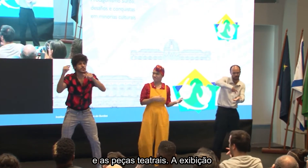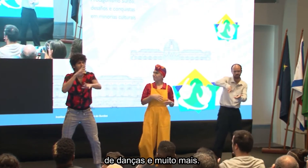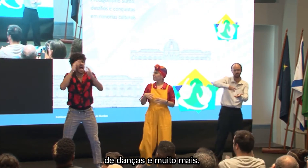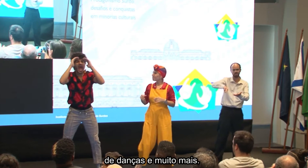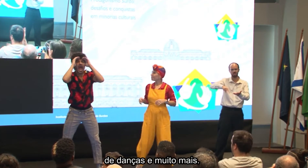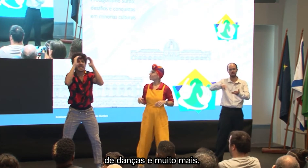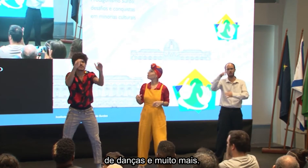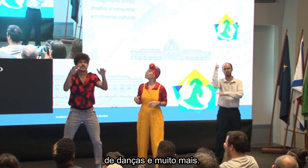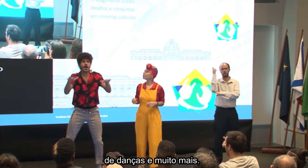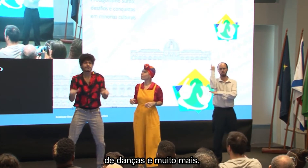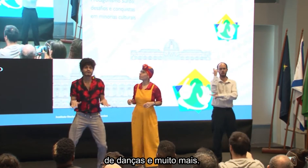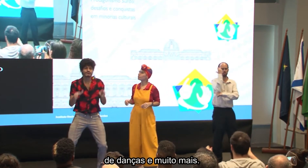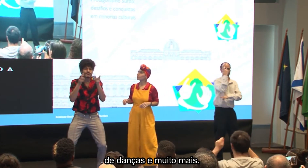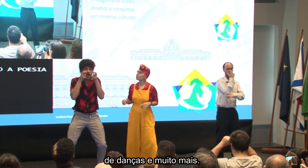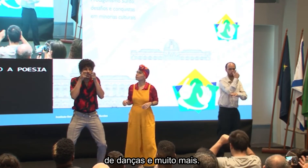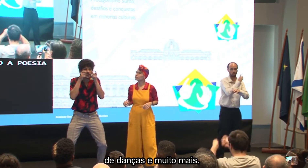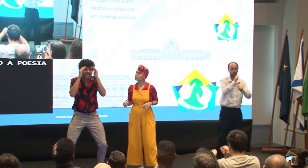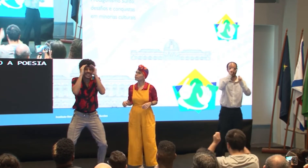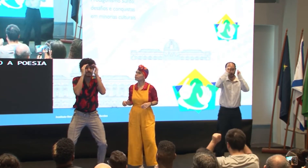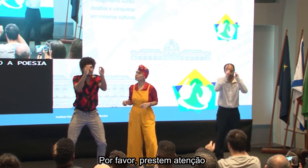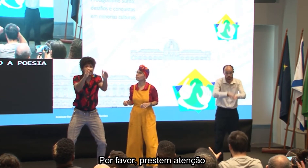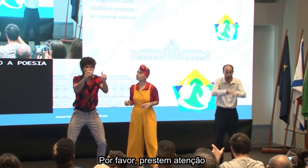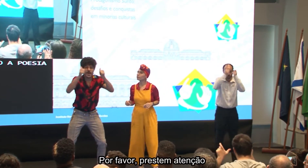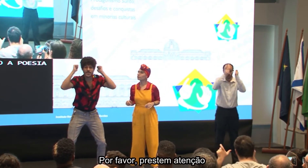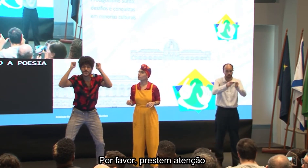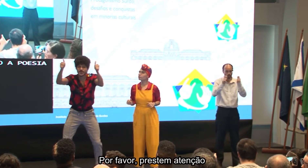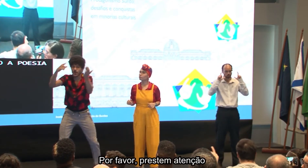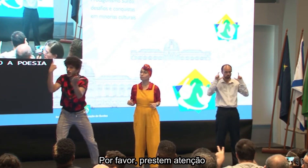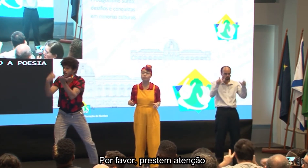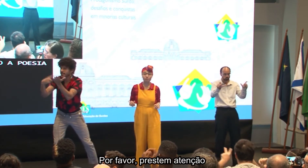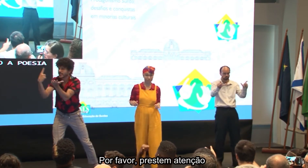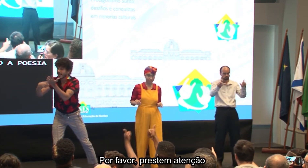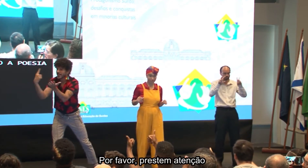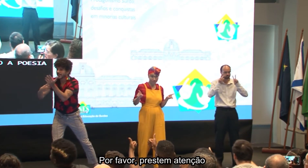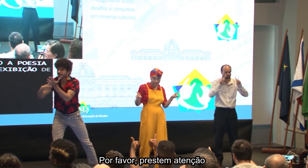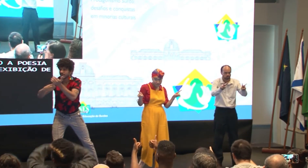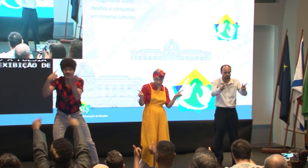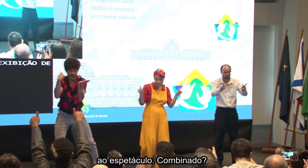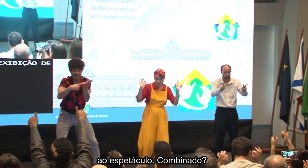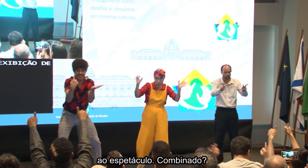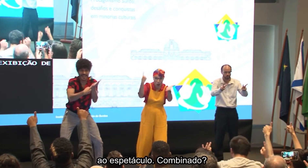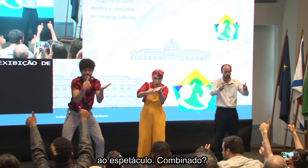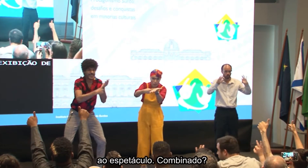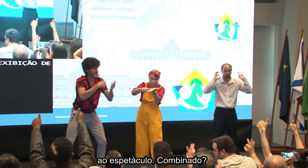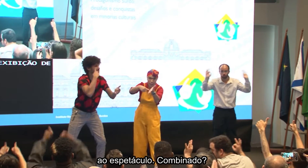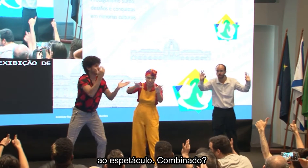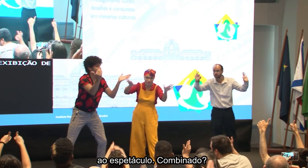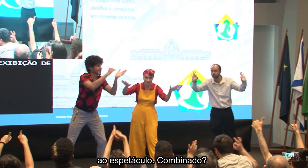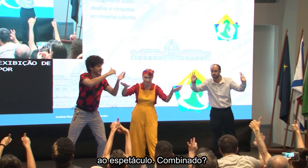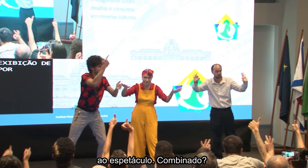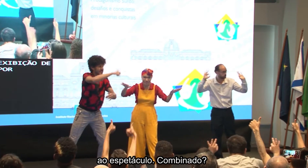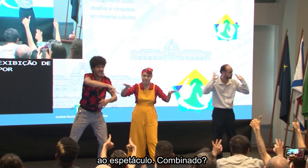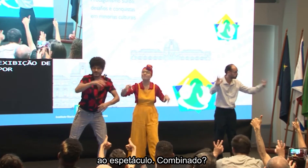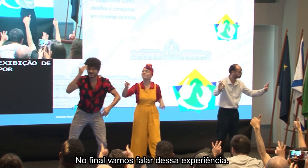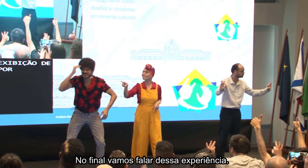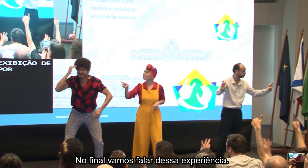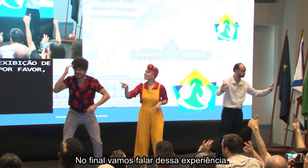exibição de danças e muito mais. Por favor, prestem atenção ao espetáculo, combinado? E no